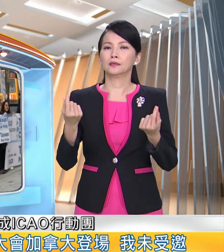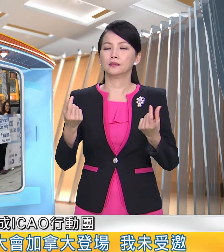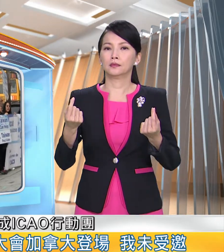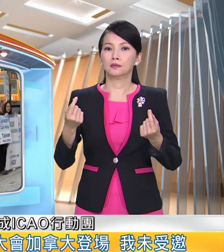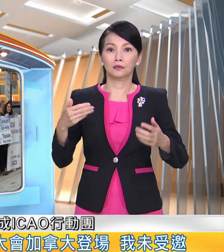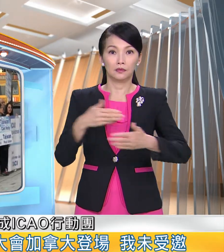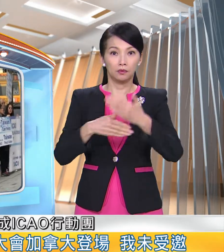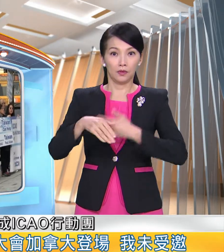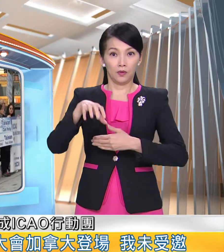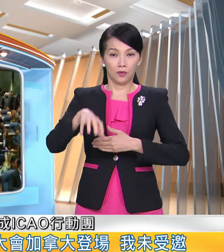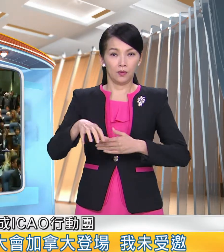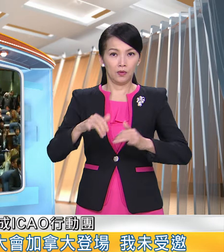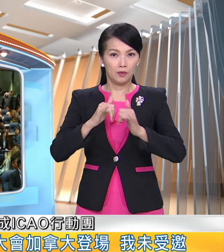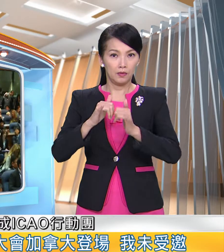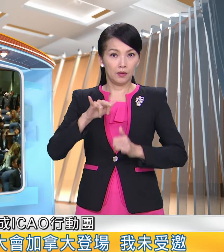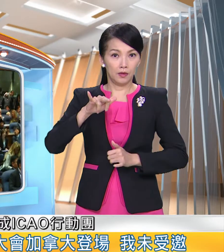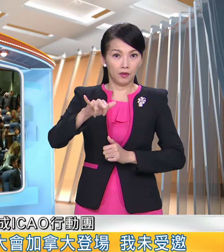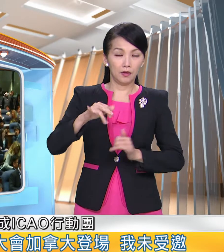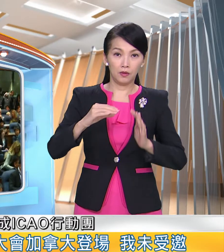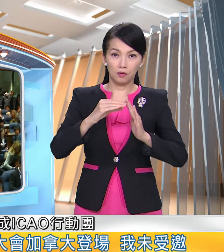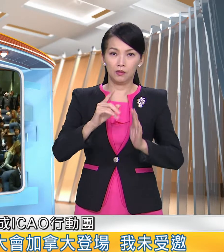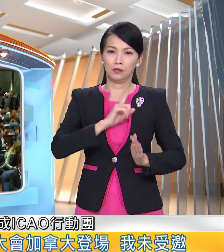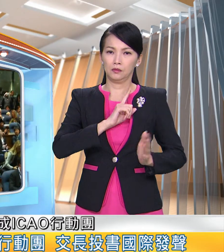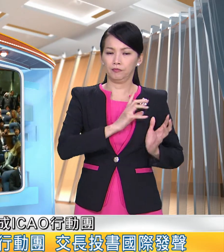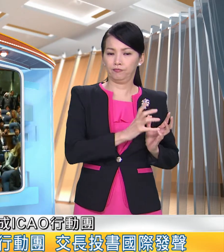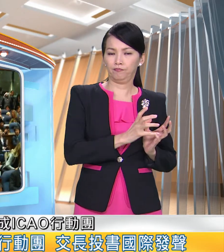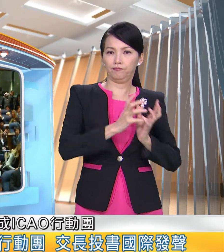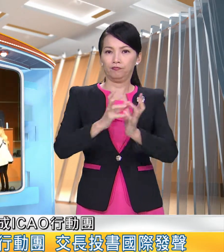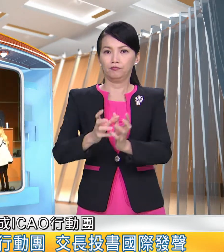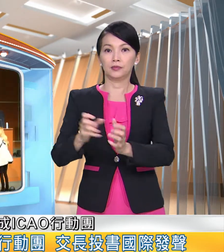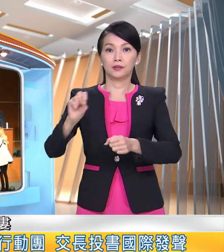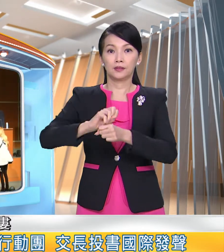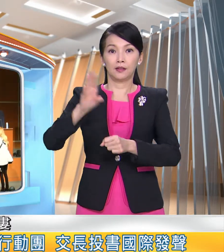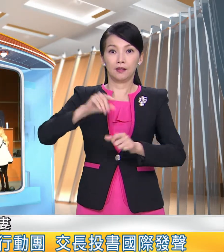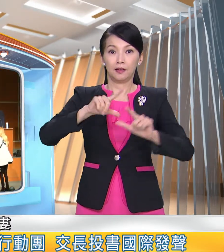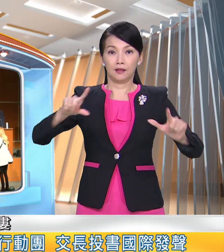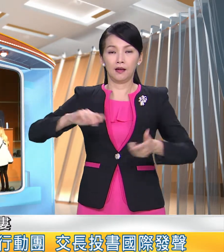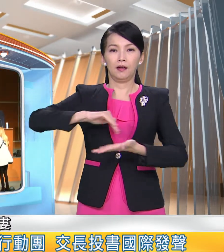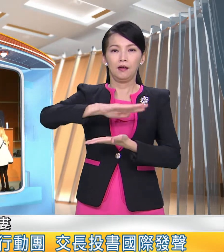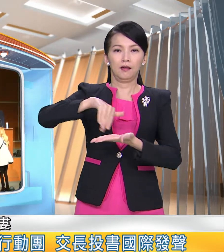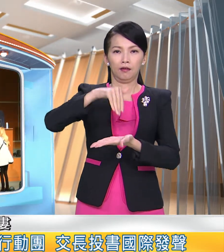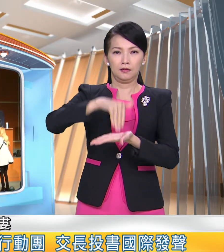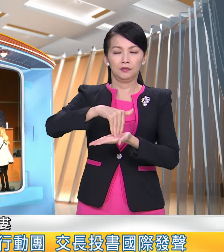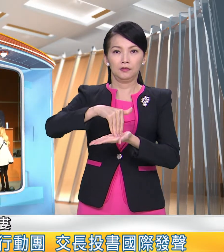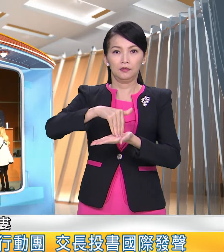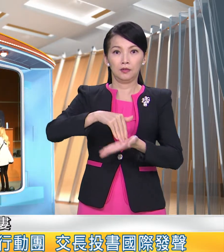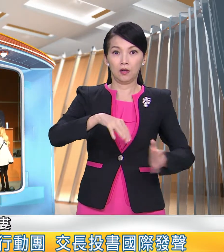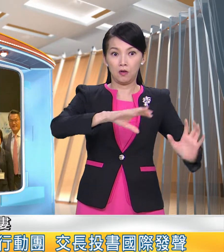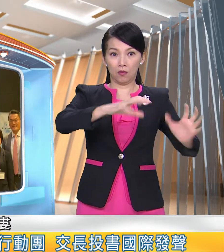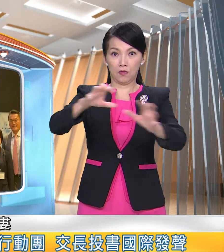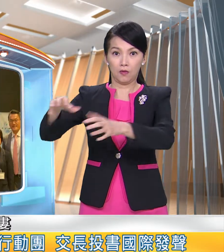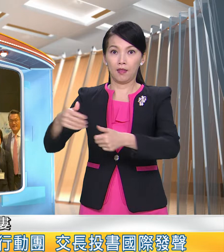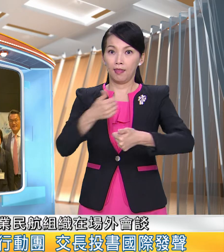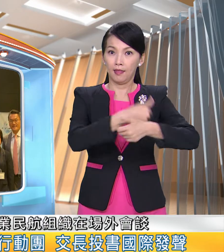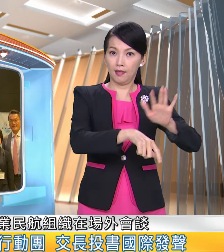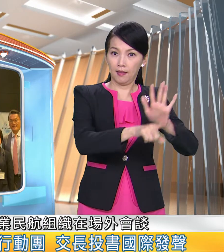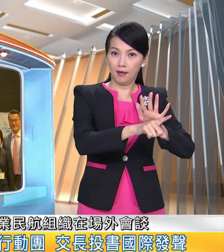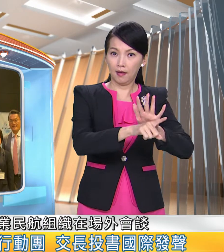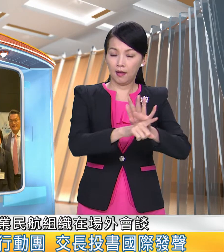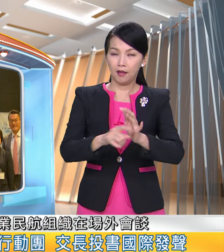交通部民航局组成了 ICAO 行动团，前往加拿大蒙特楼，与各国代表和